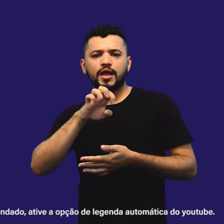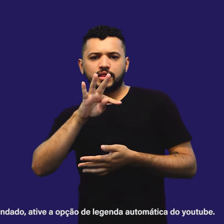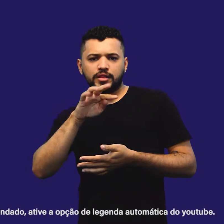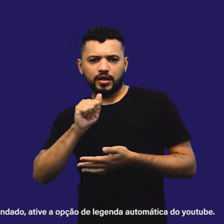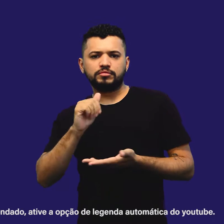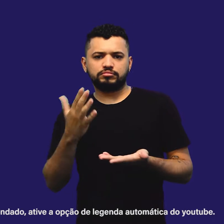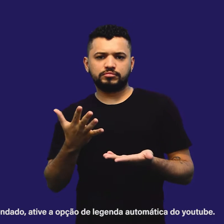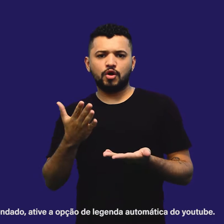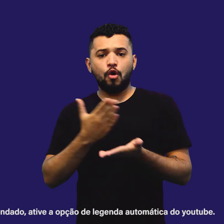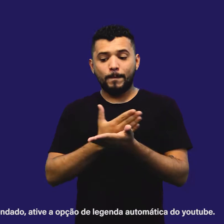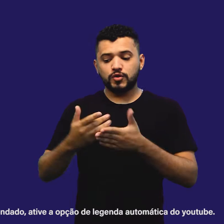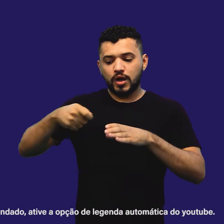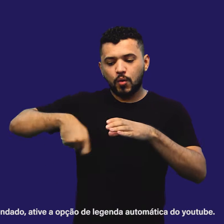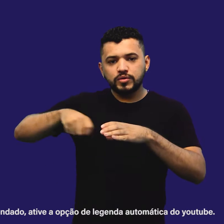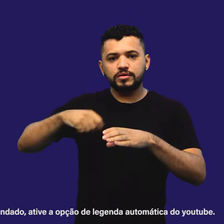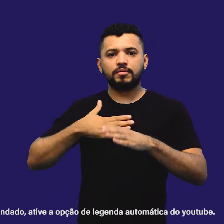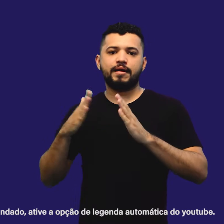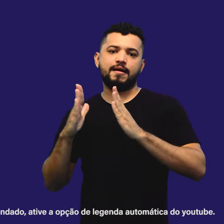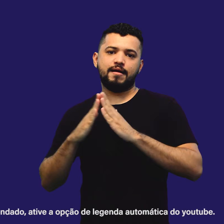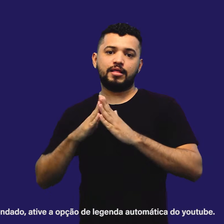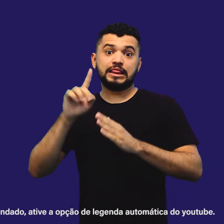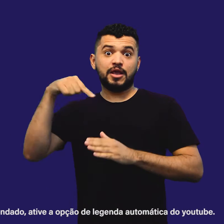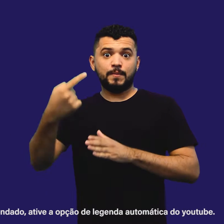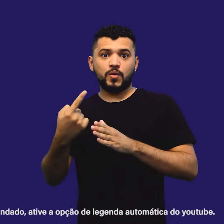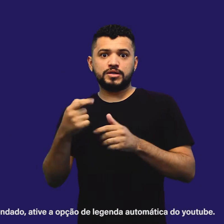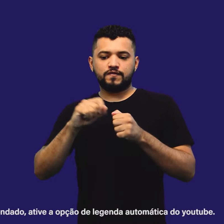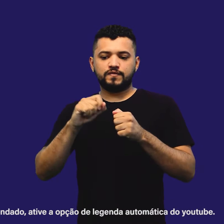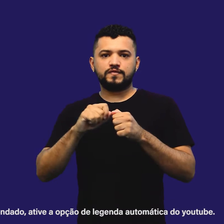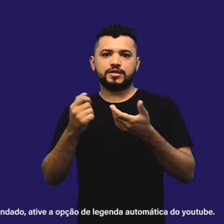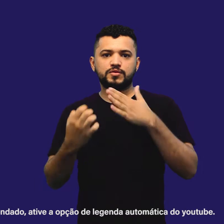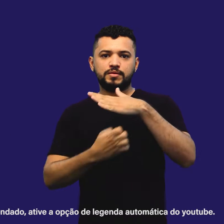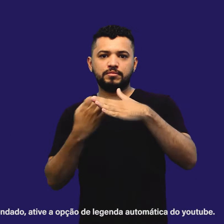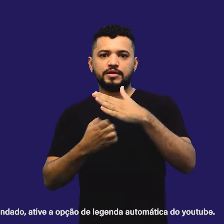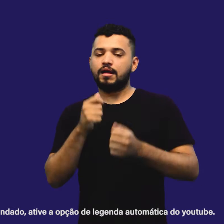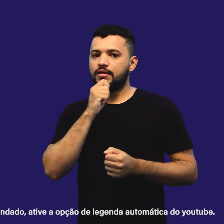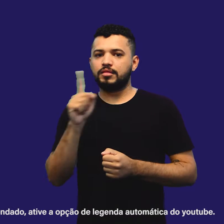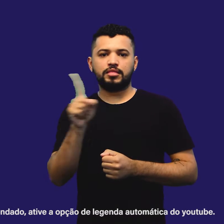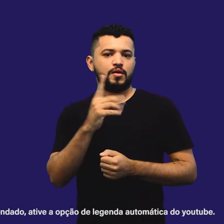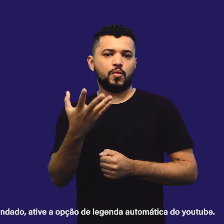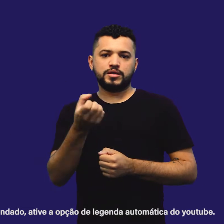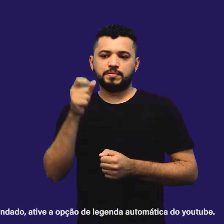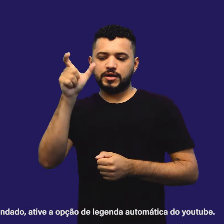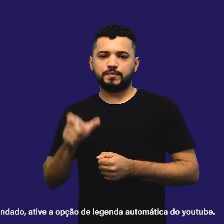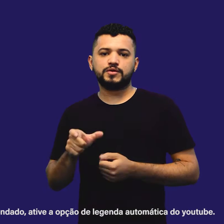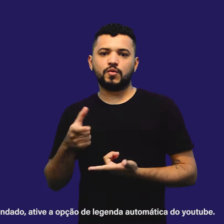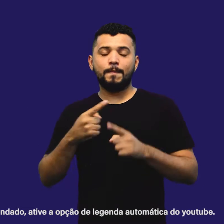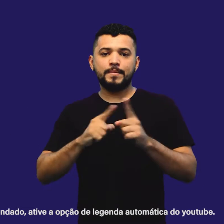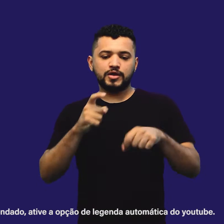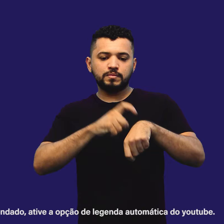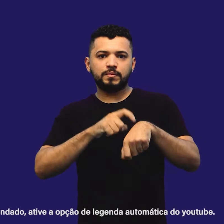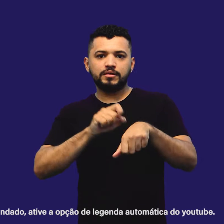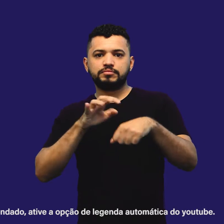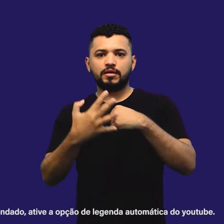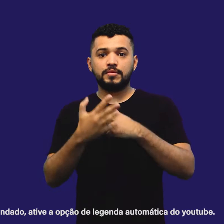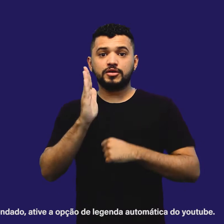cozinha da minha casa. Depois eu montei um ateliê, ainda não recebi o público. E no momento que a pandemia veio, eu